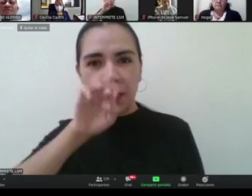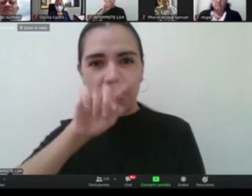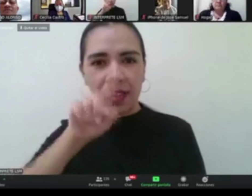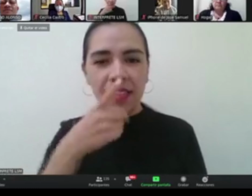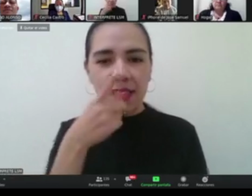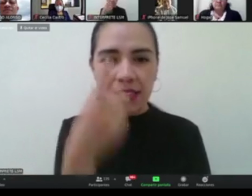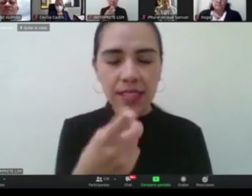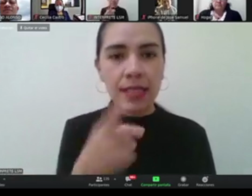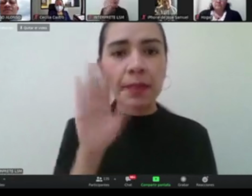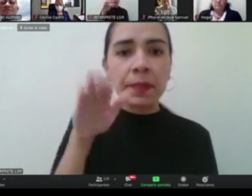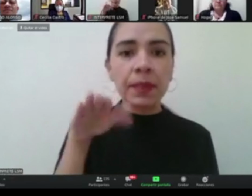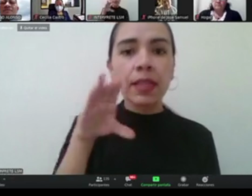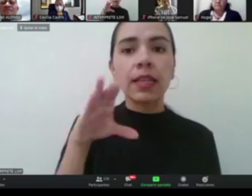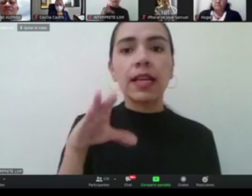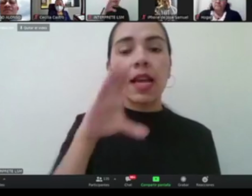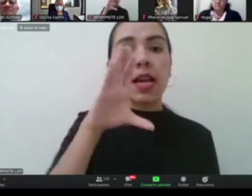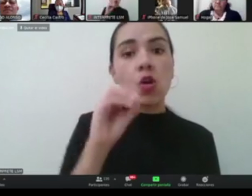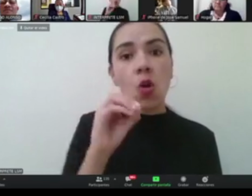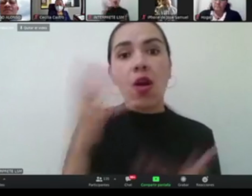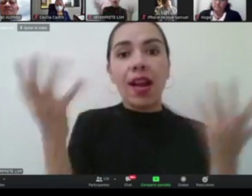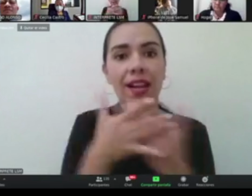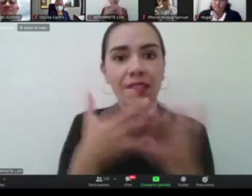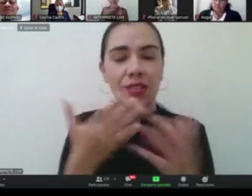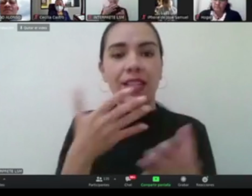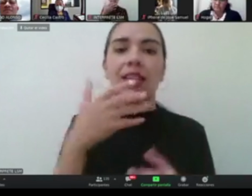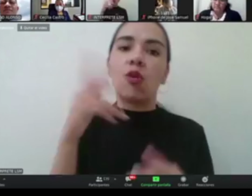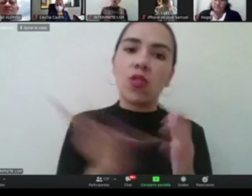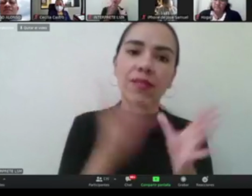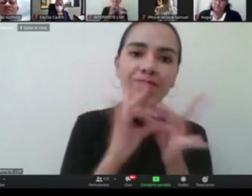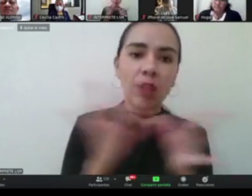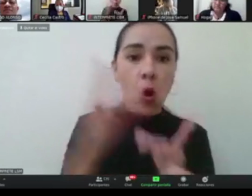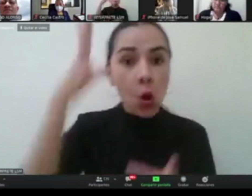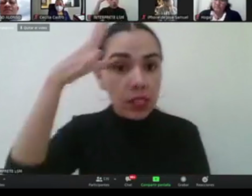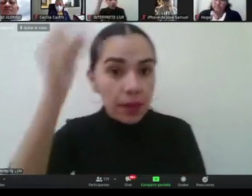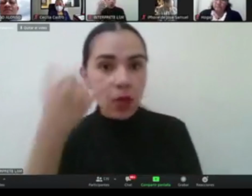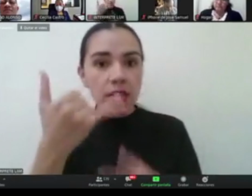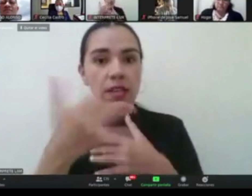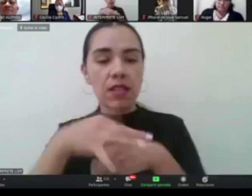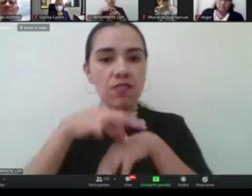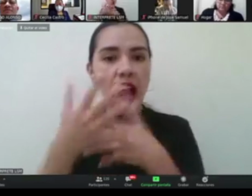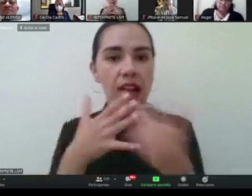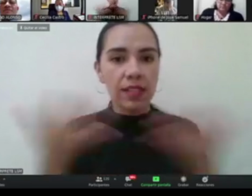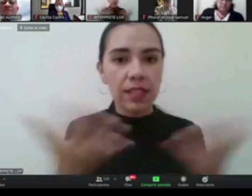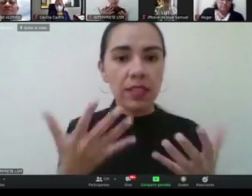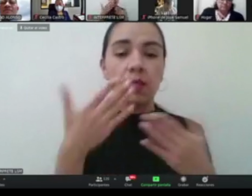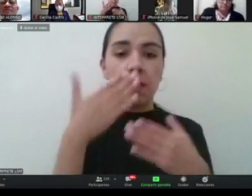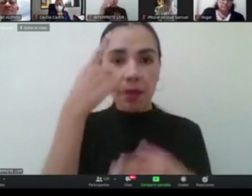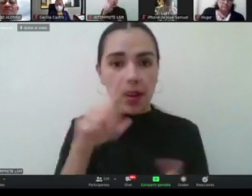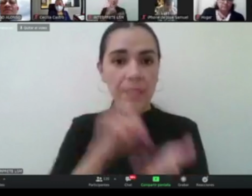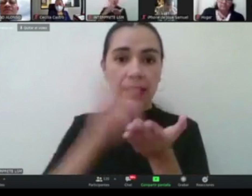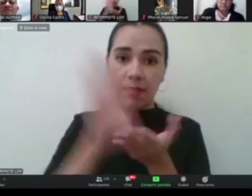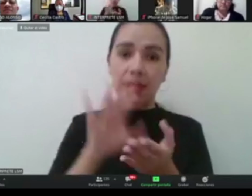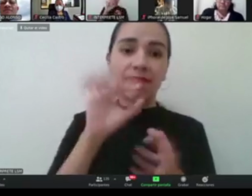dice, chicos, la co-creación y redefinición de los conceptos y acciones en torno a la discapacidad son